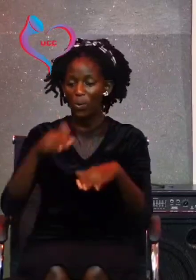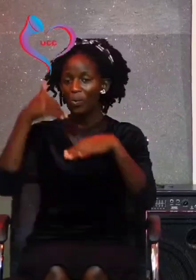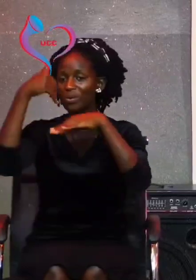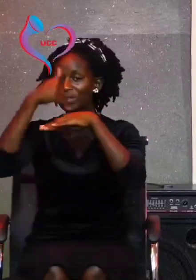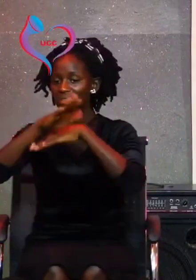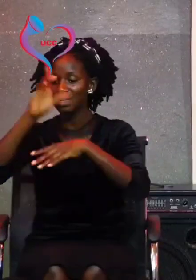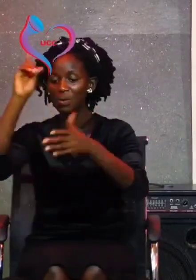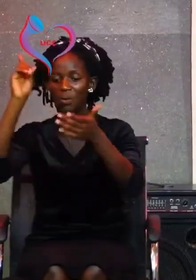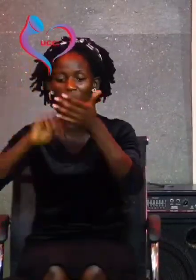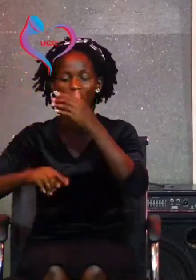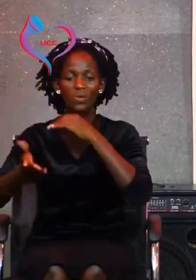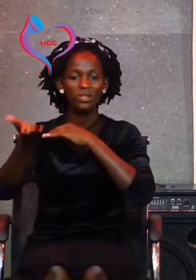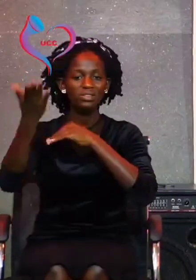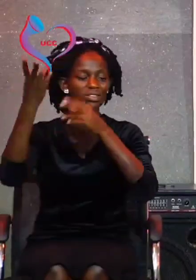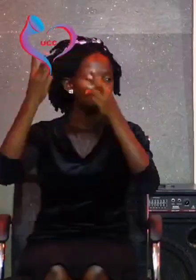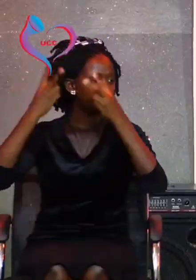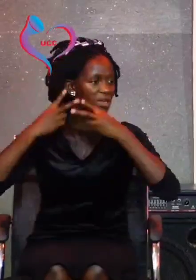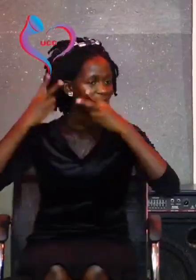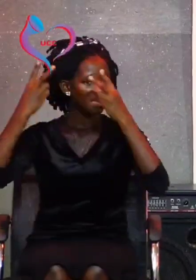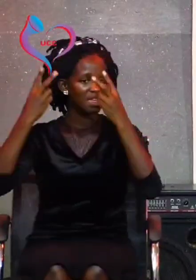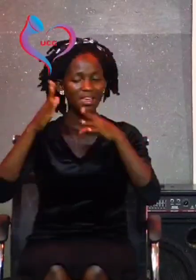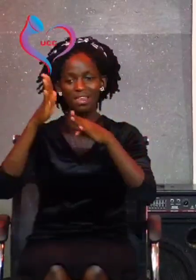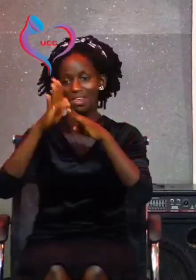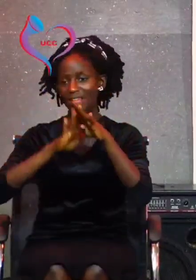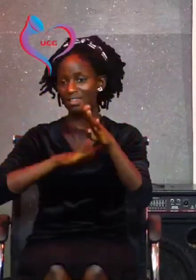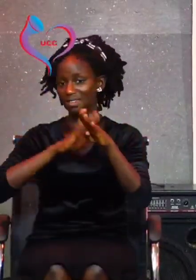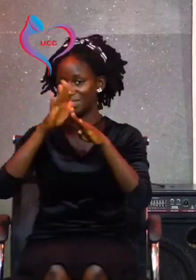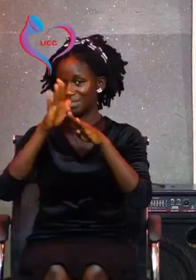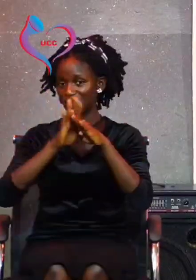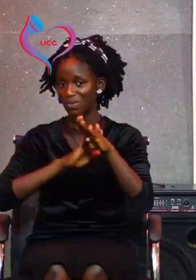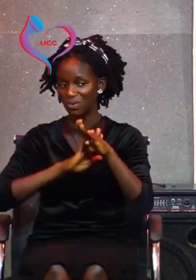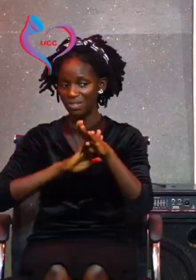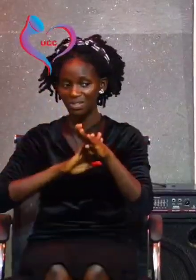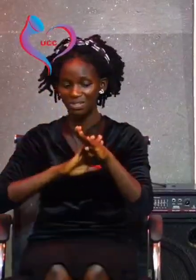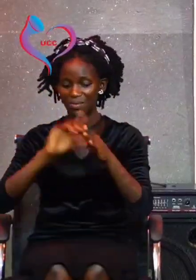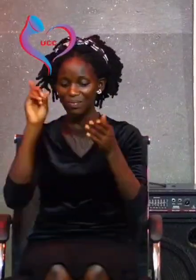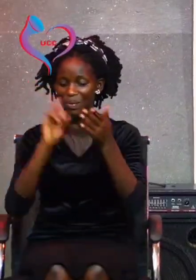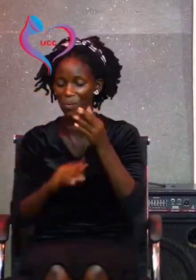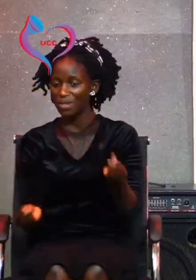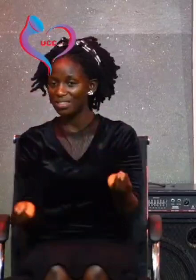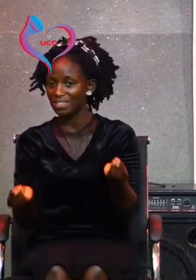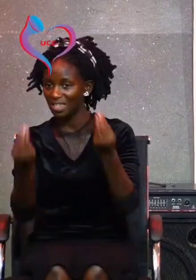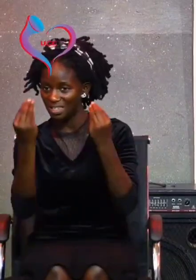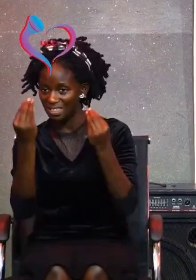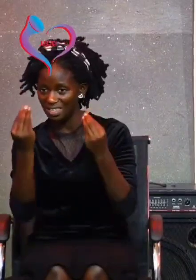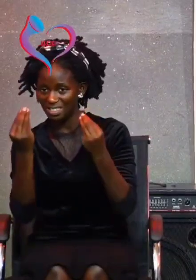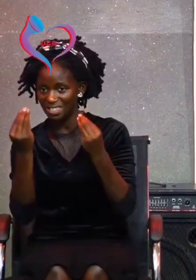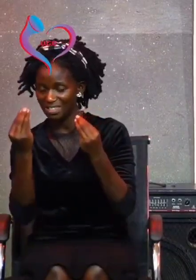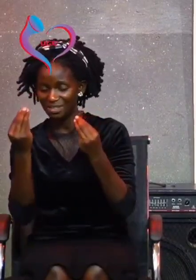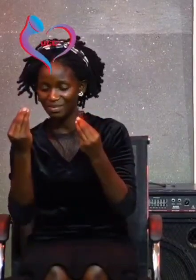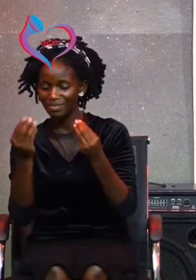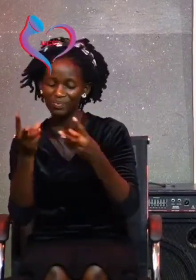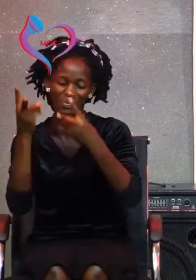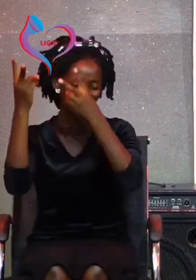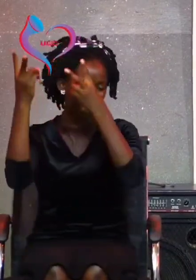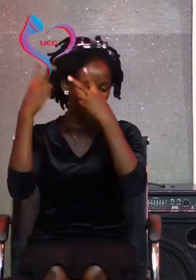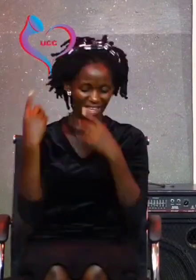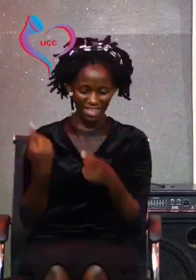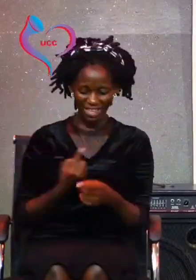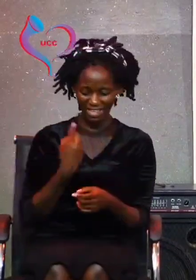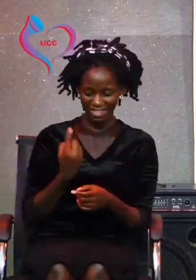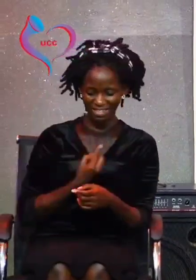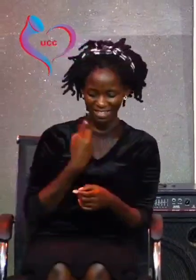yo nowuliriza mpolampola kyenasoose okukola nasoose wuliriza nze kakuba mubaamu obukoona abaami ne